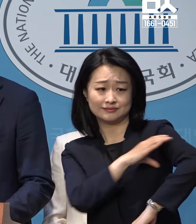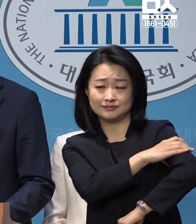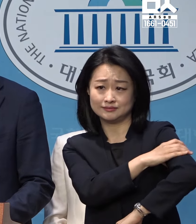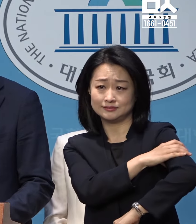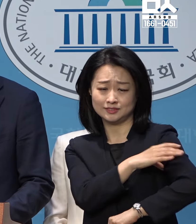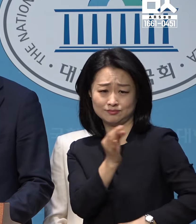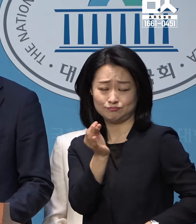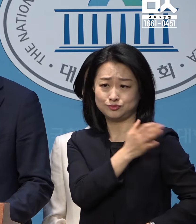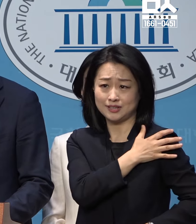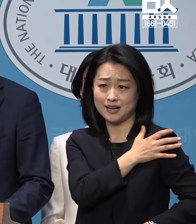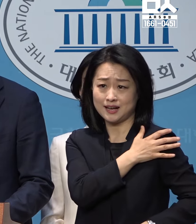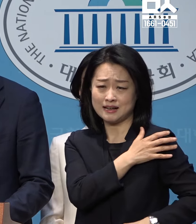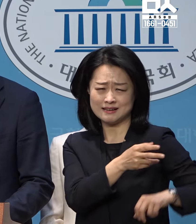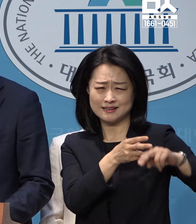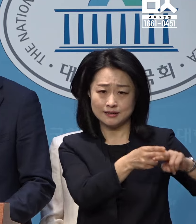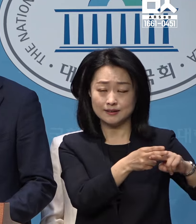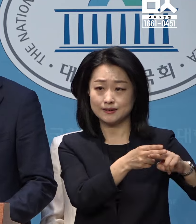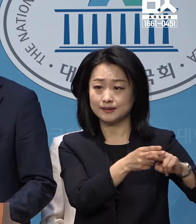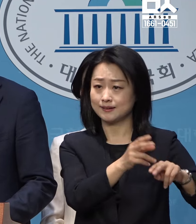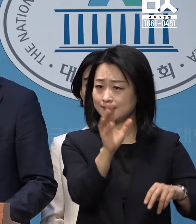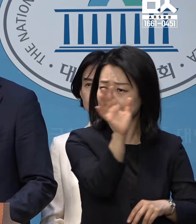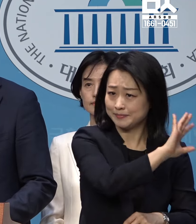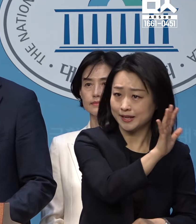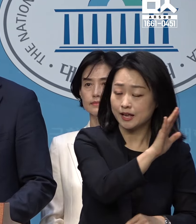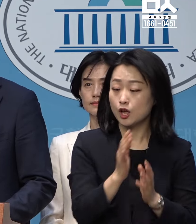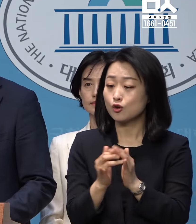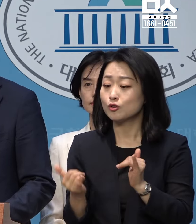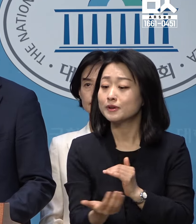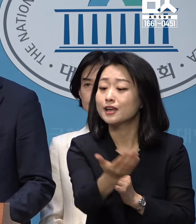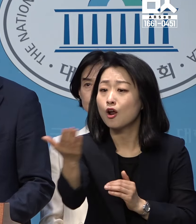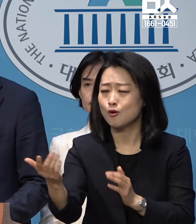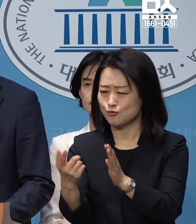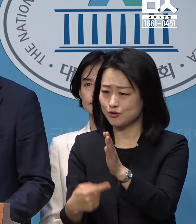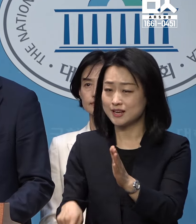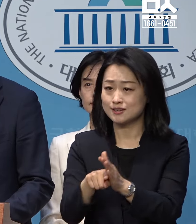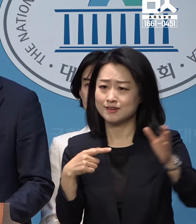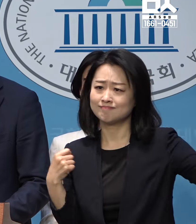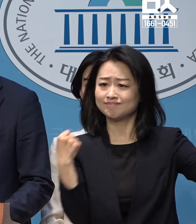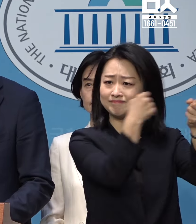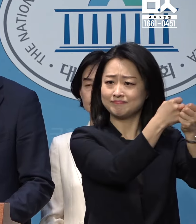자와 힘 있는 자가 아니라 국민 다수를 위해서 싸우겠습니다.